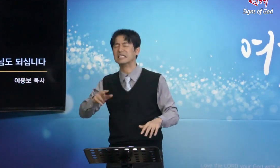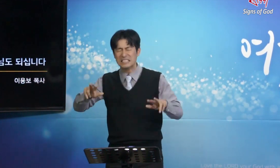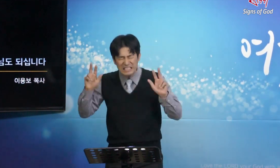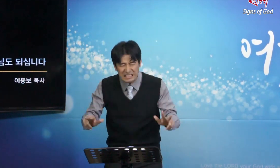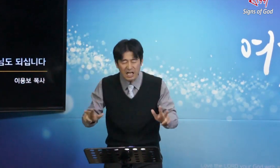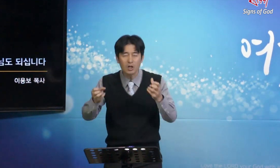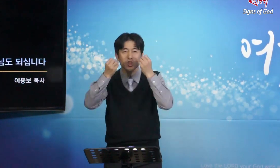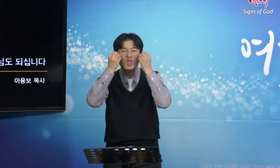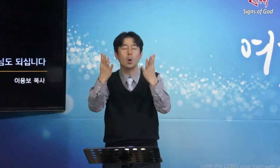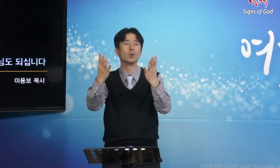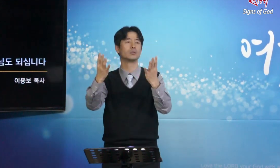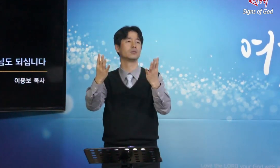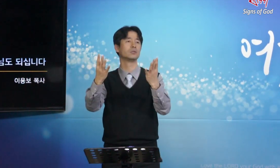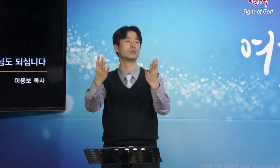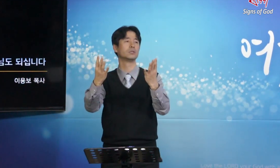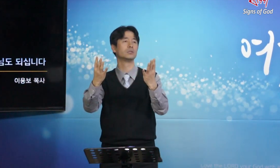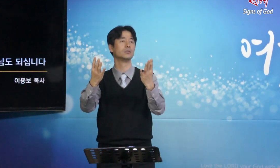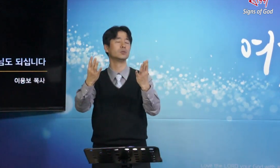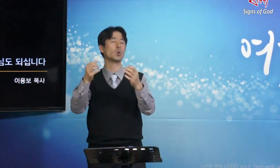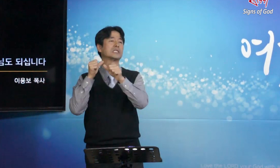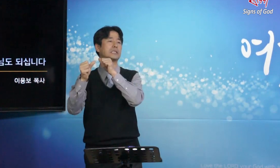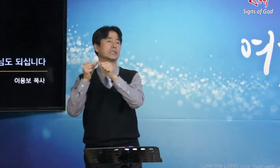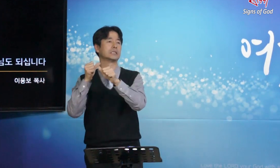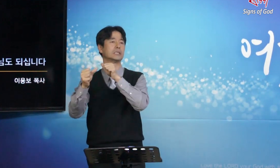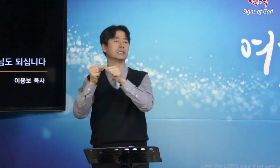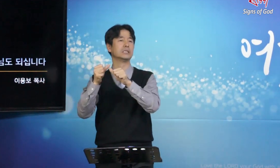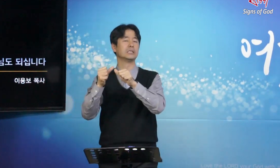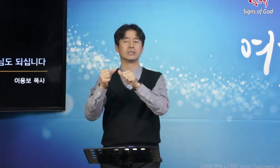예전에는 없었습니다. 이제는 새로운 소식이